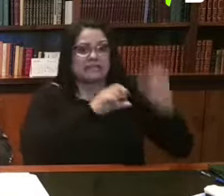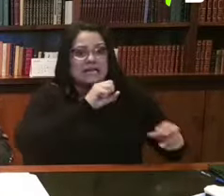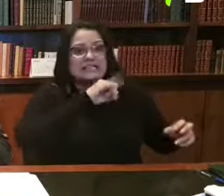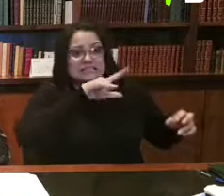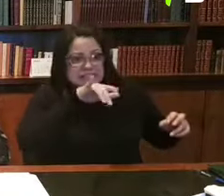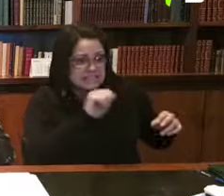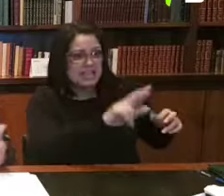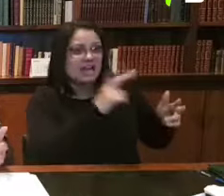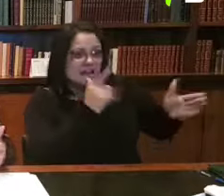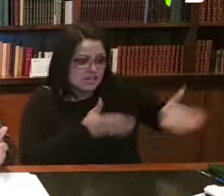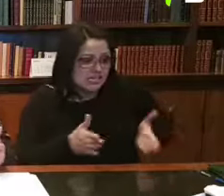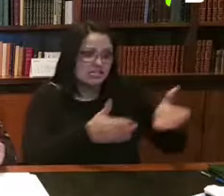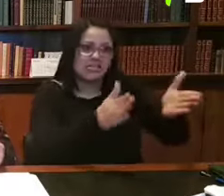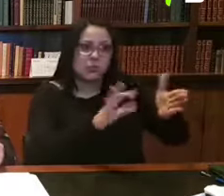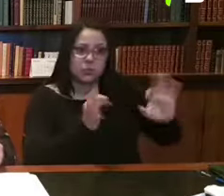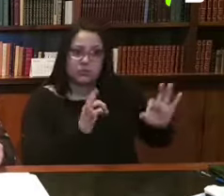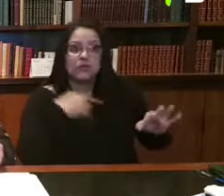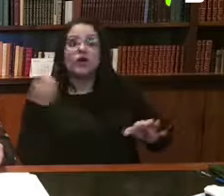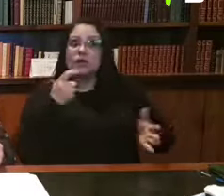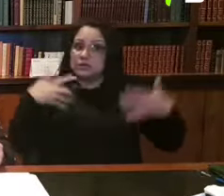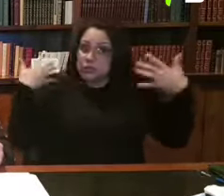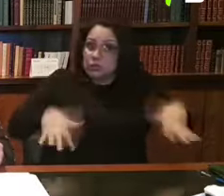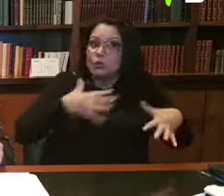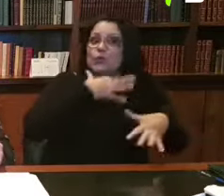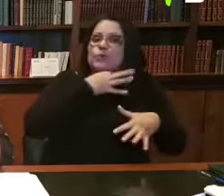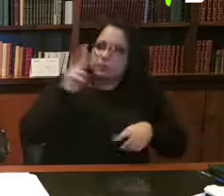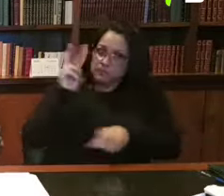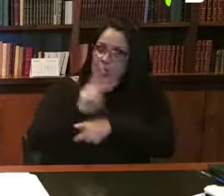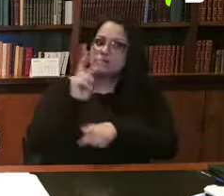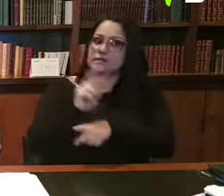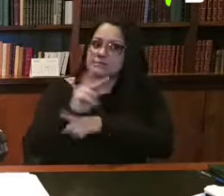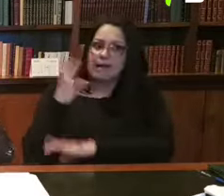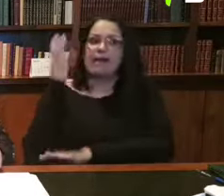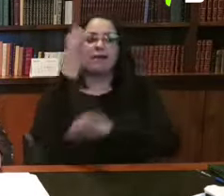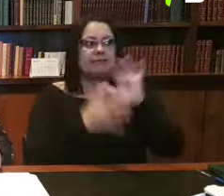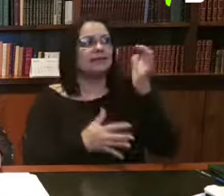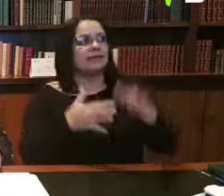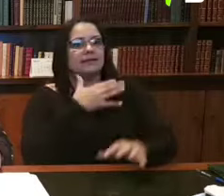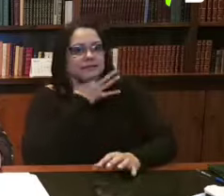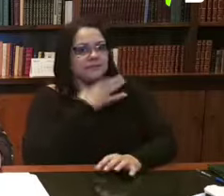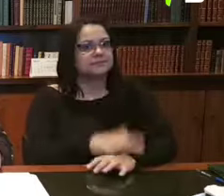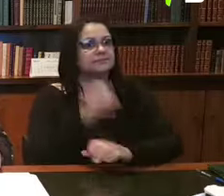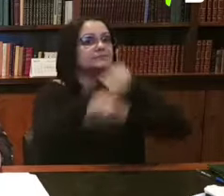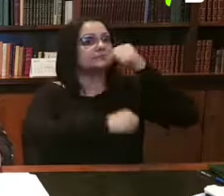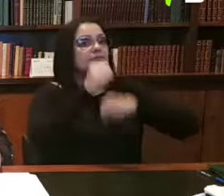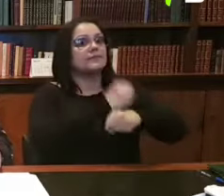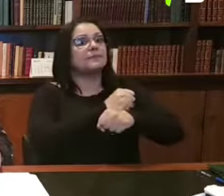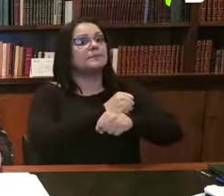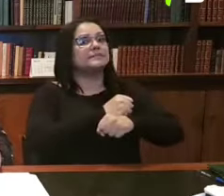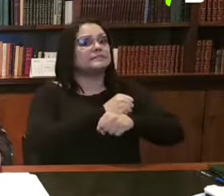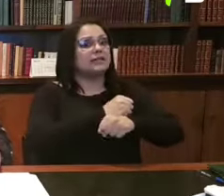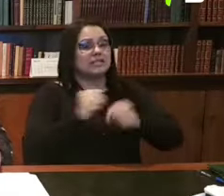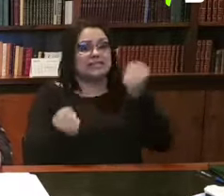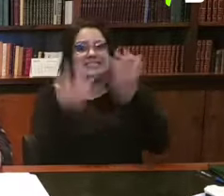junto aos rios agora nós pagamos um preço muito alto no tocante às é o ano passado tiveram uma média de foco sempre